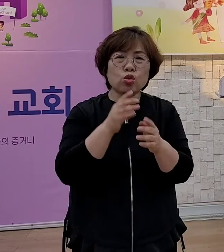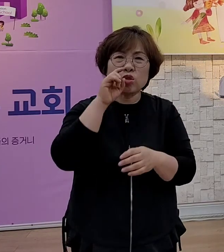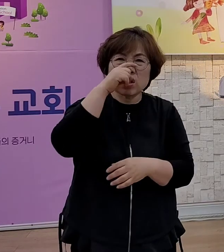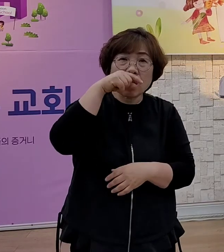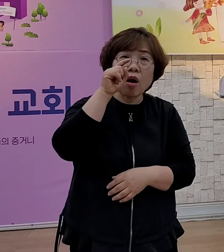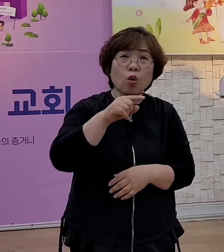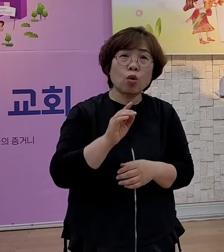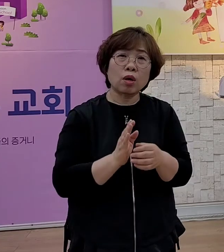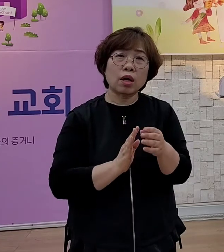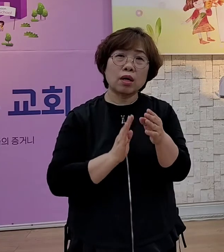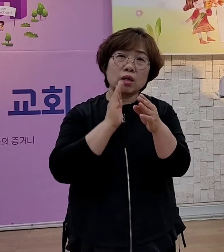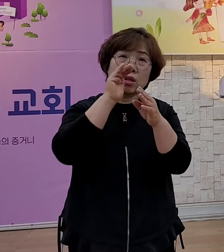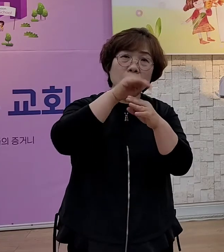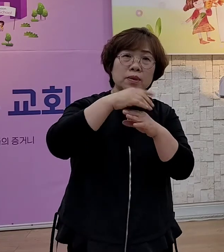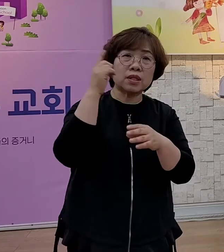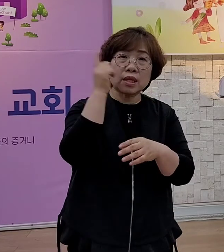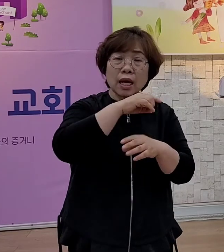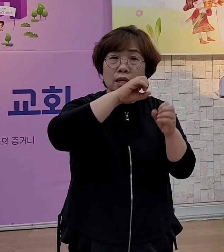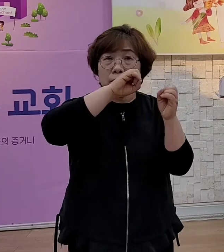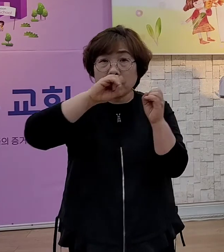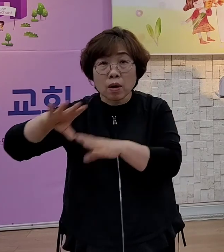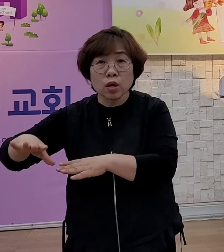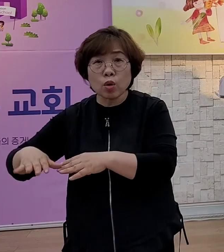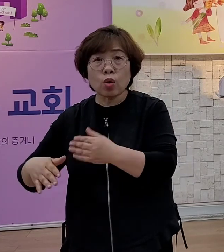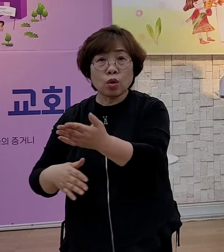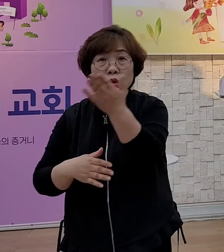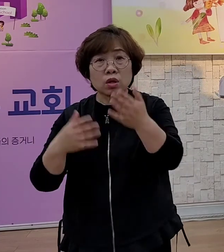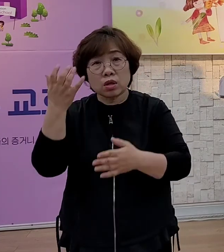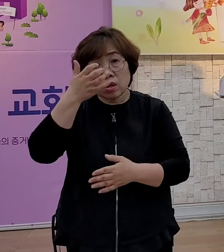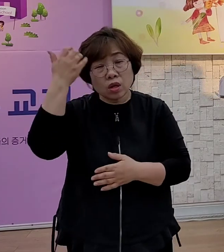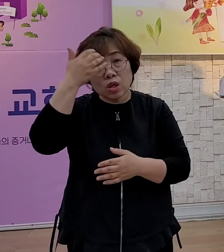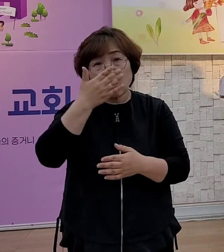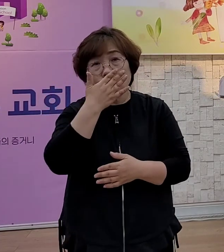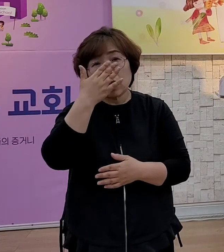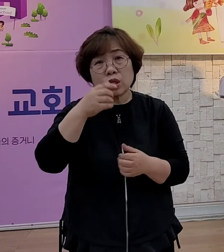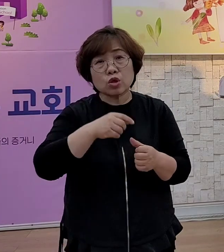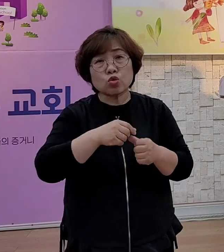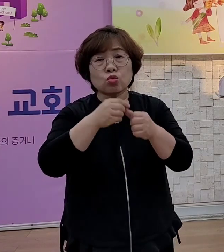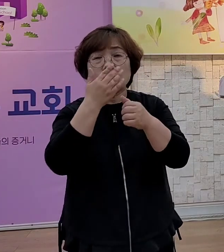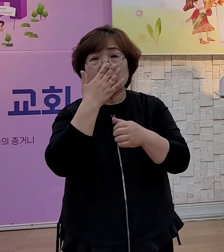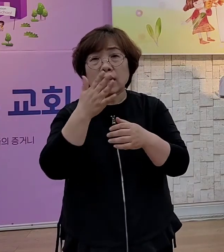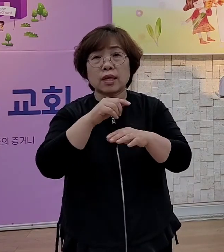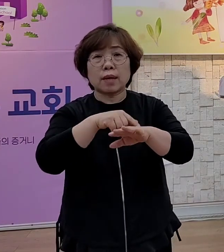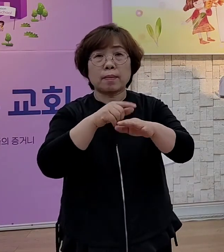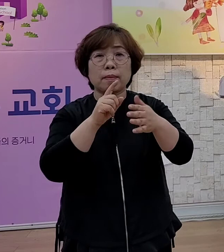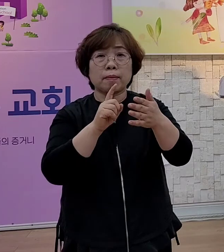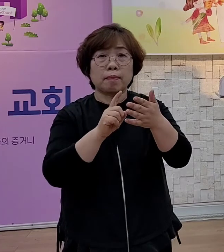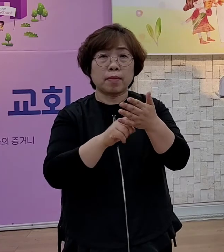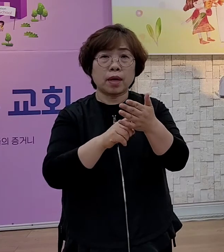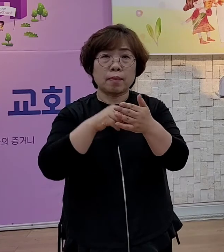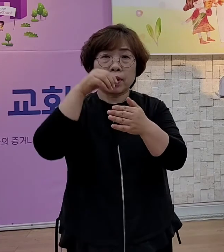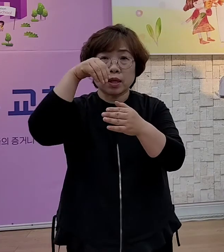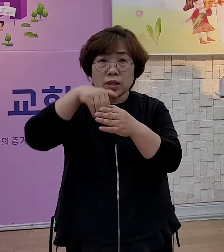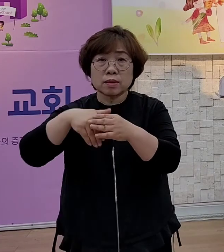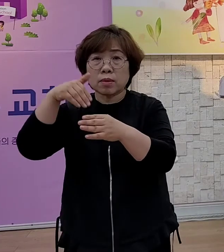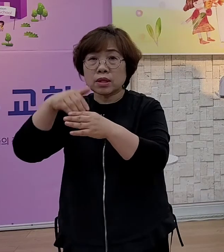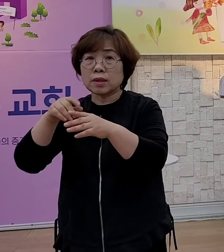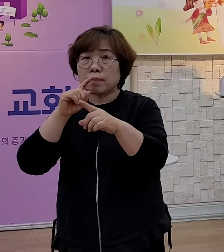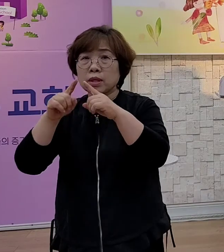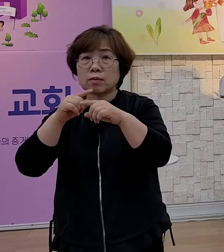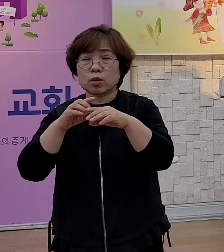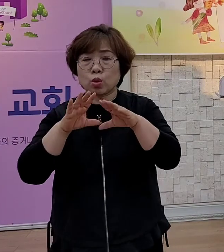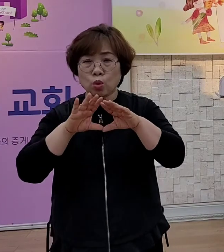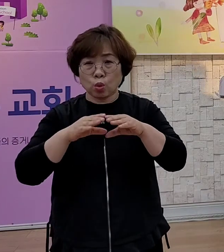그러므로 모든 더러운 것과 넘치는 악을 내버리고 너희 영혼을 능히 구원할 바 마음에